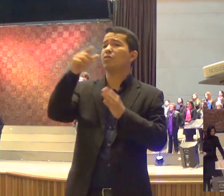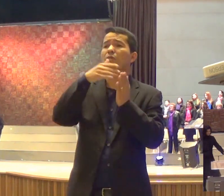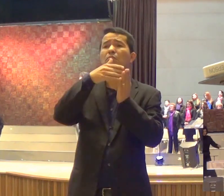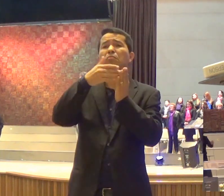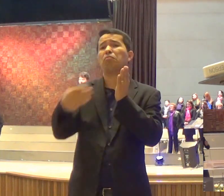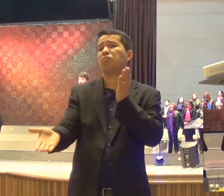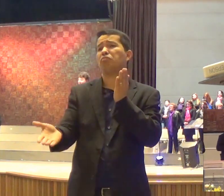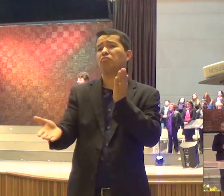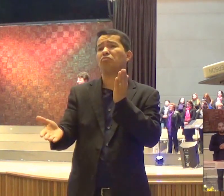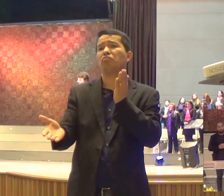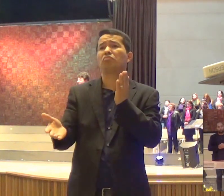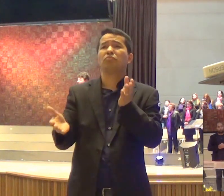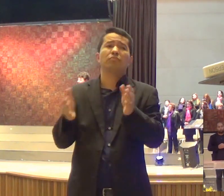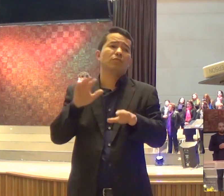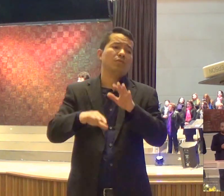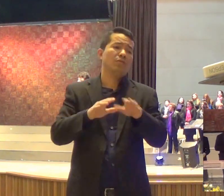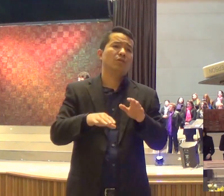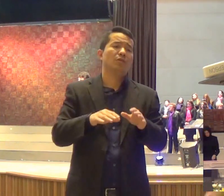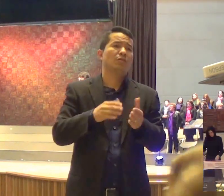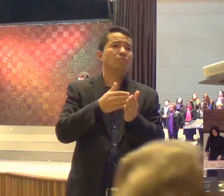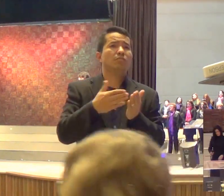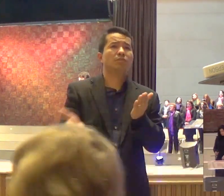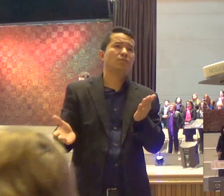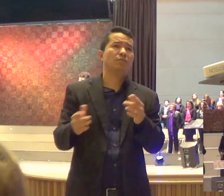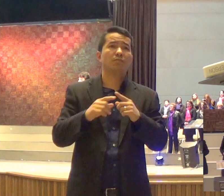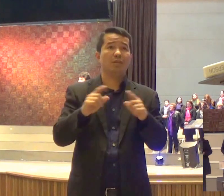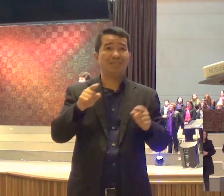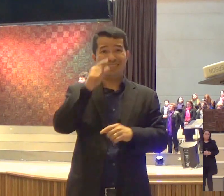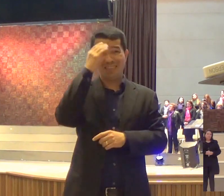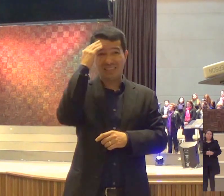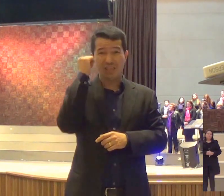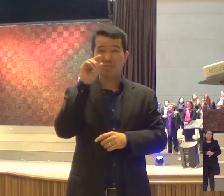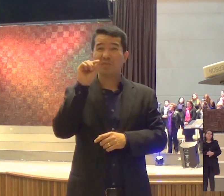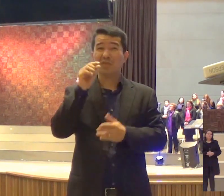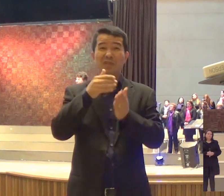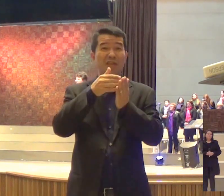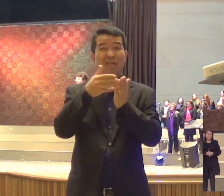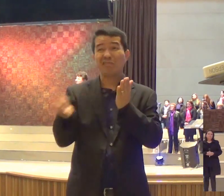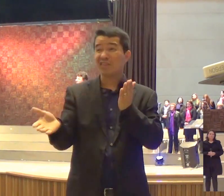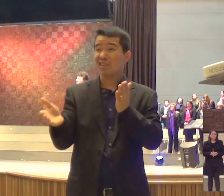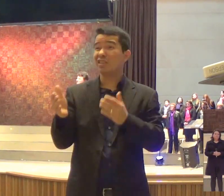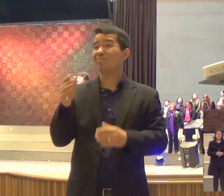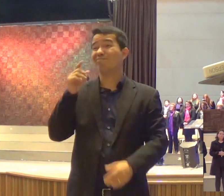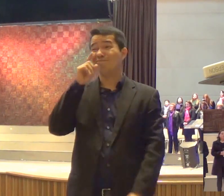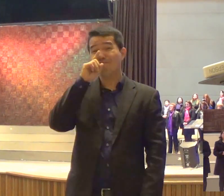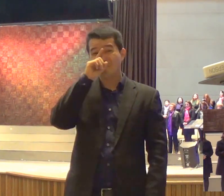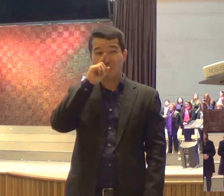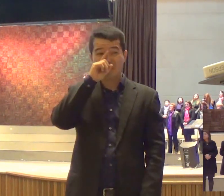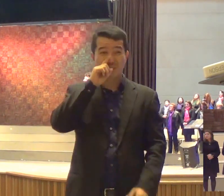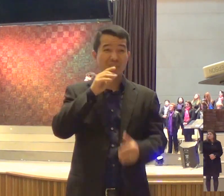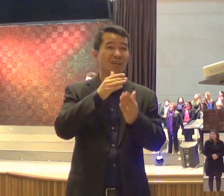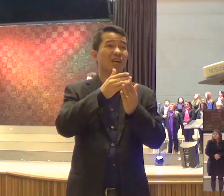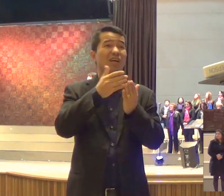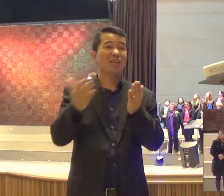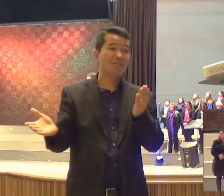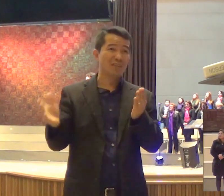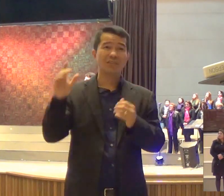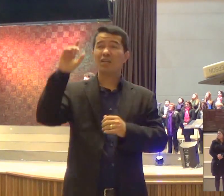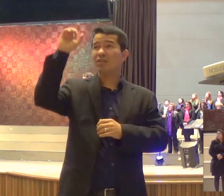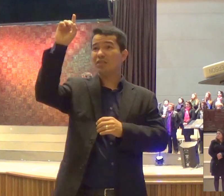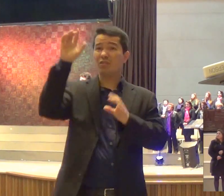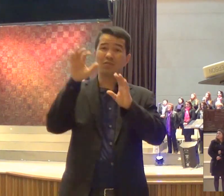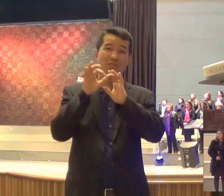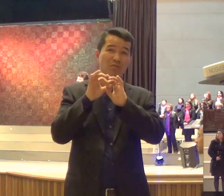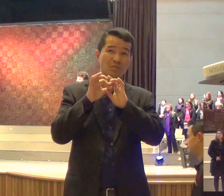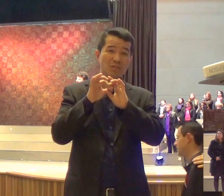igreja ou de outra mas pior do que está afastado da comunidade de fé está afastado do Senhor